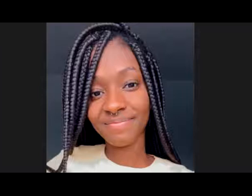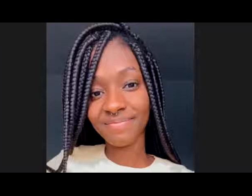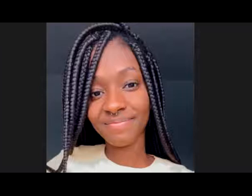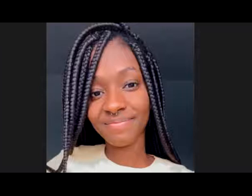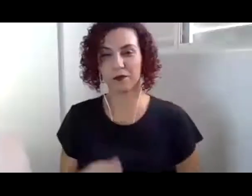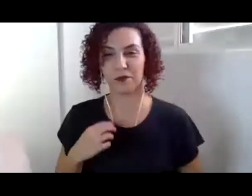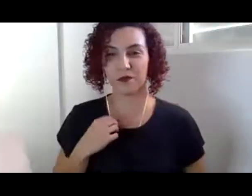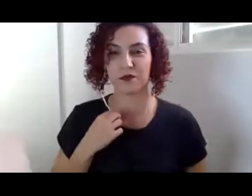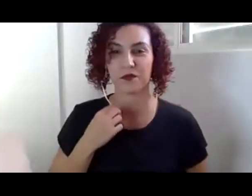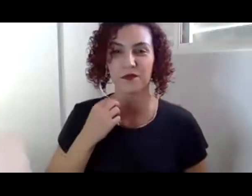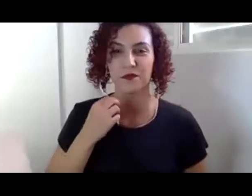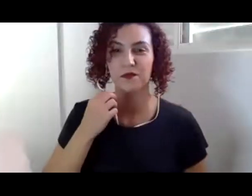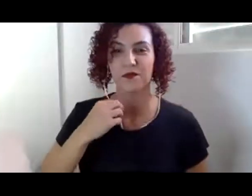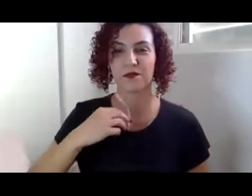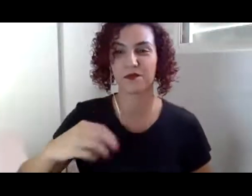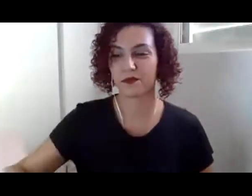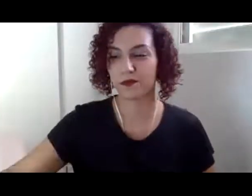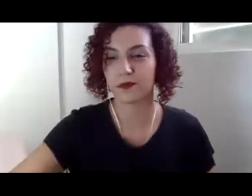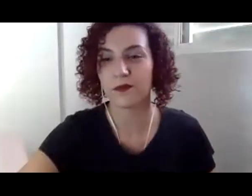Bacana demais.